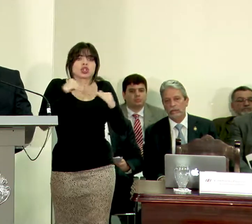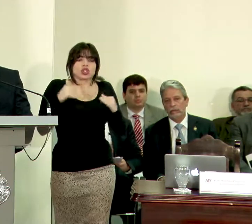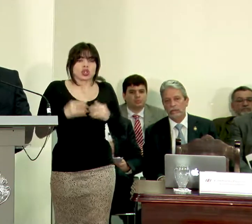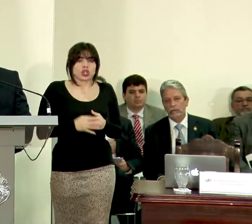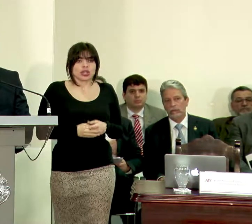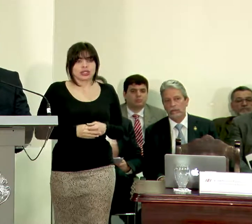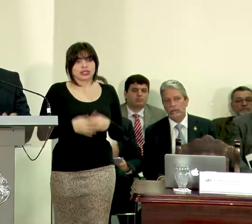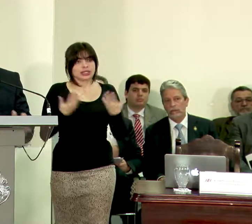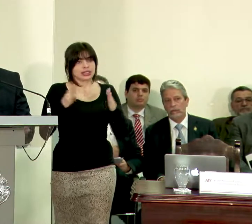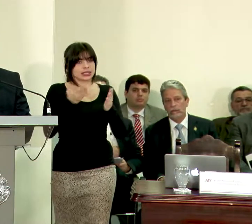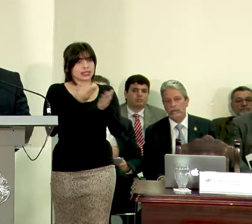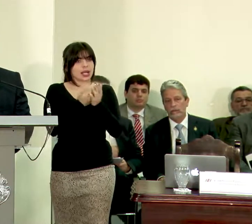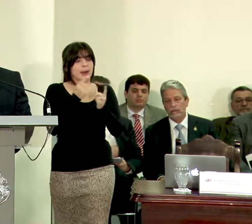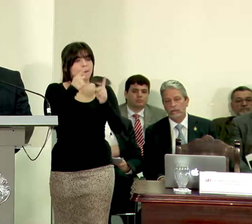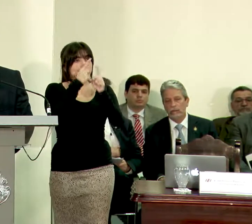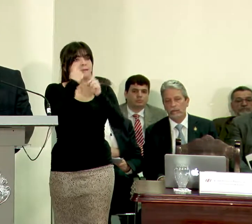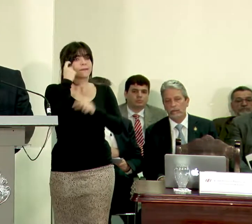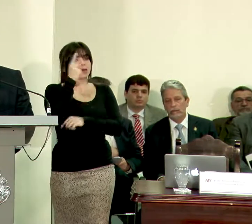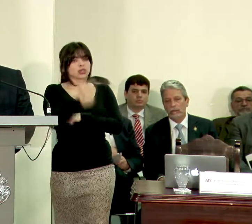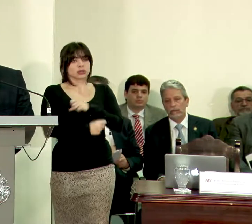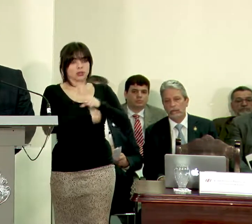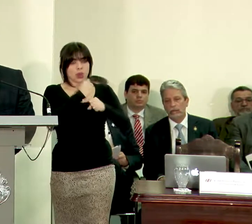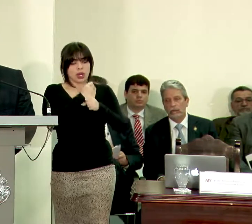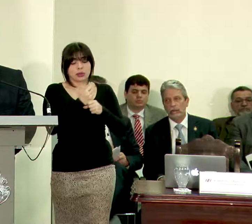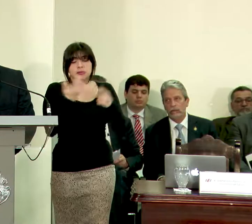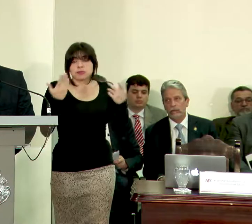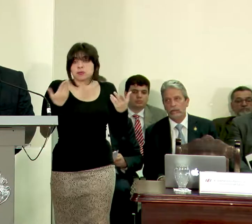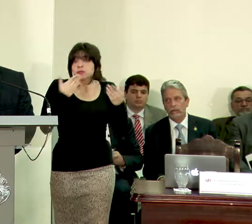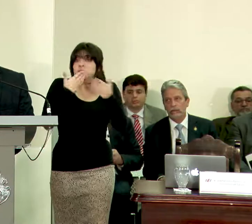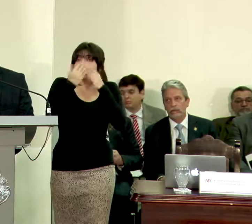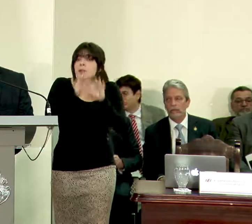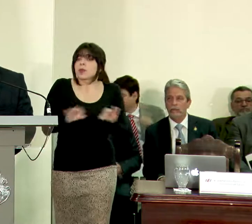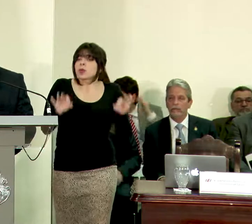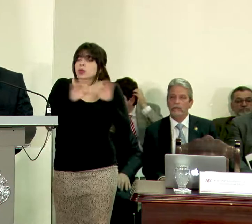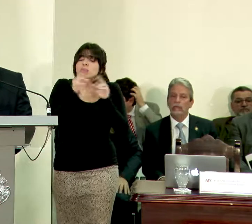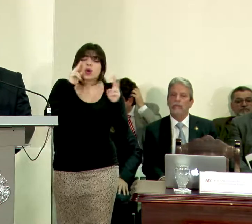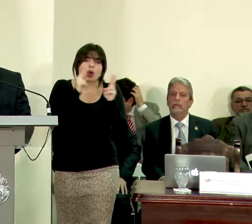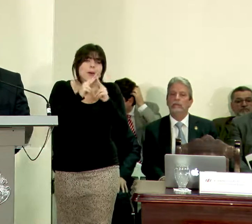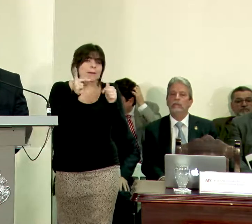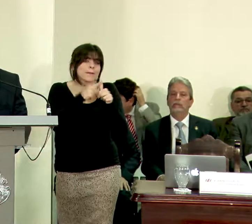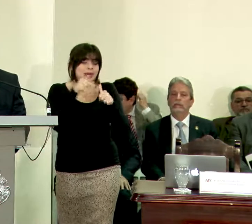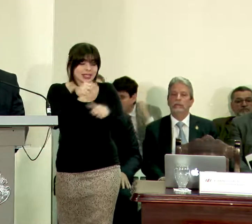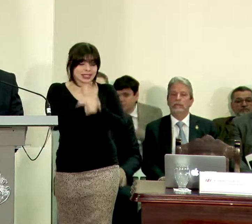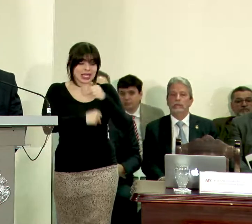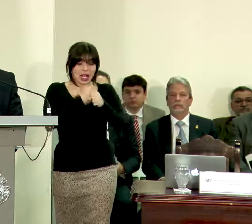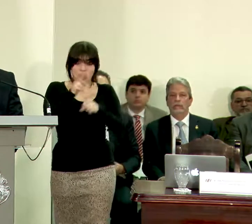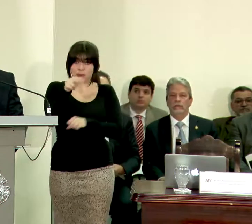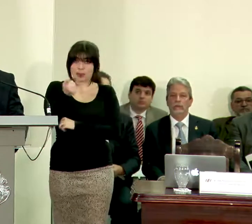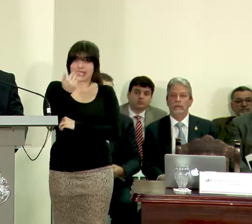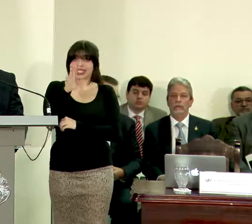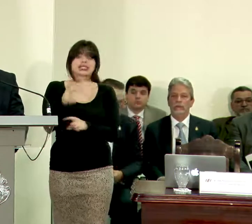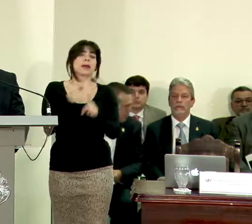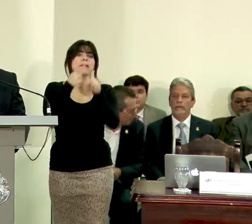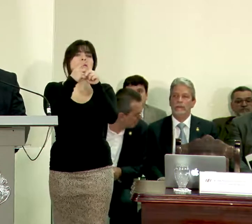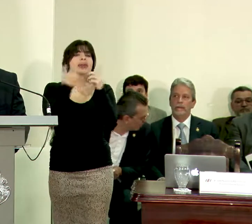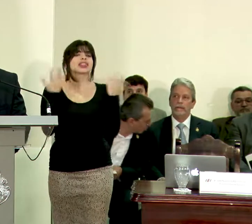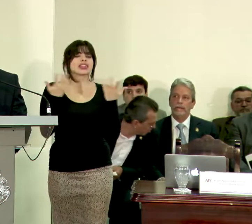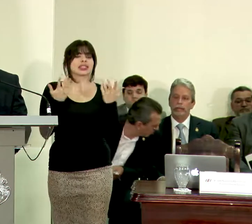que se han planteado como meta para el próximo año? Bueno, importante conocer primero que para este año 2015 la meta